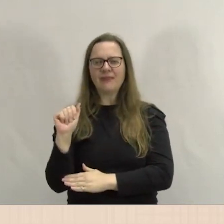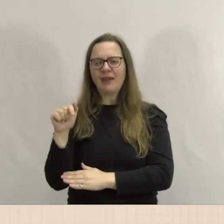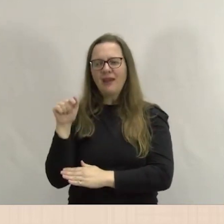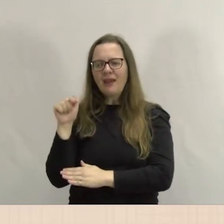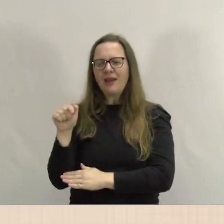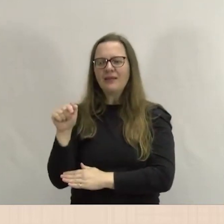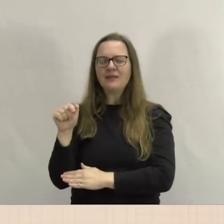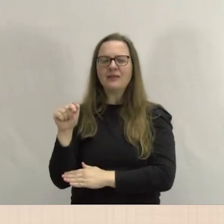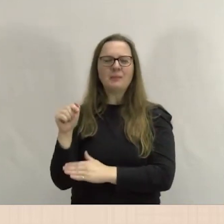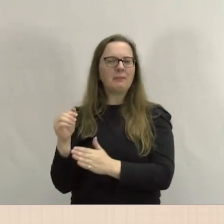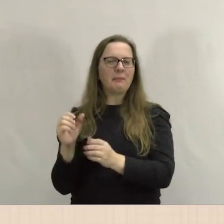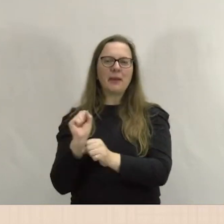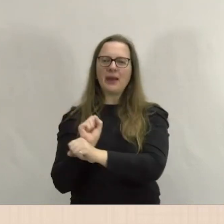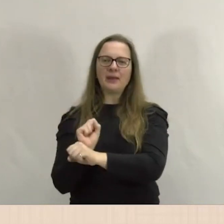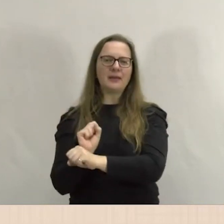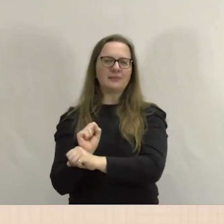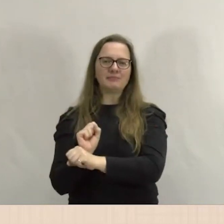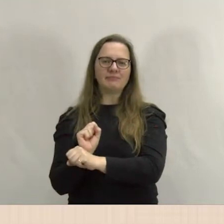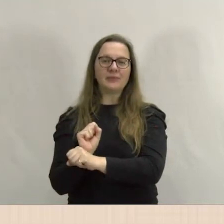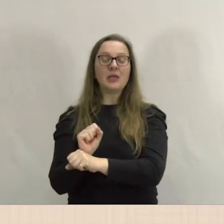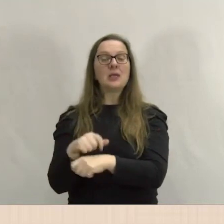e Laodiceia.